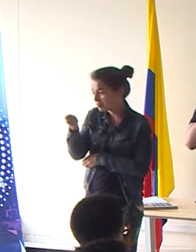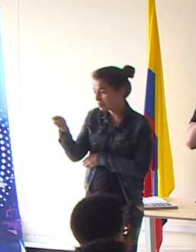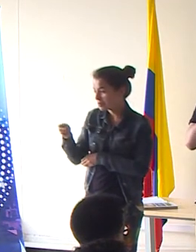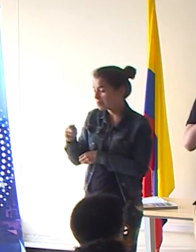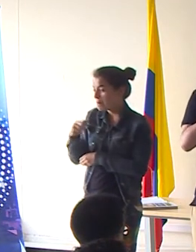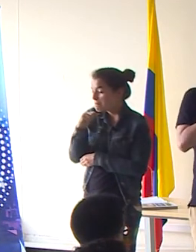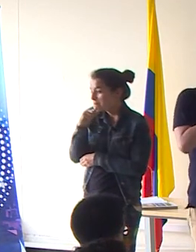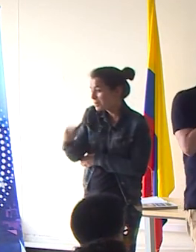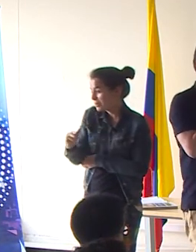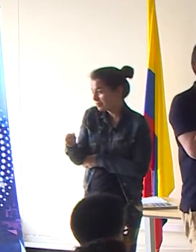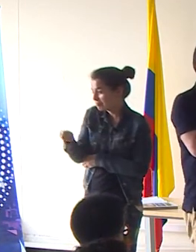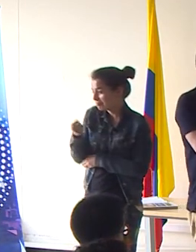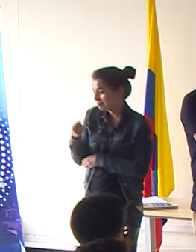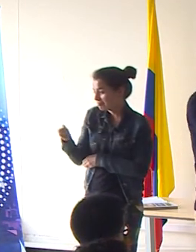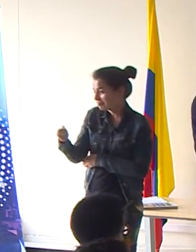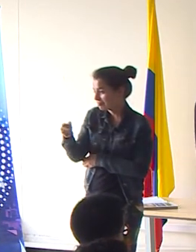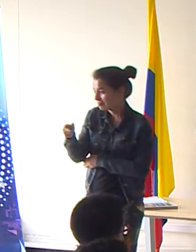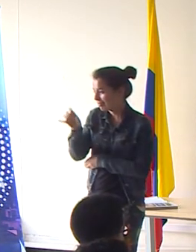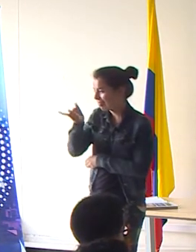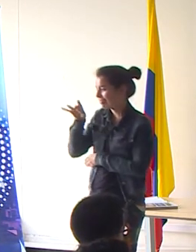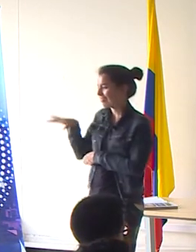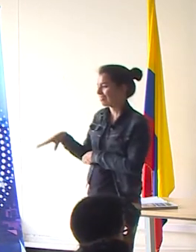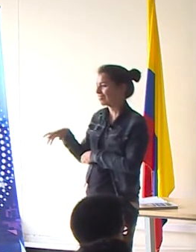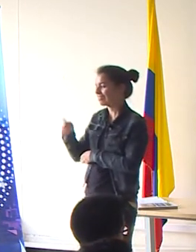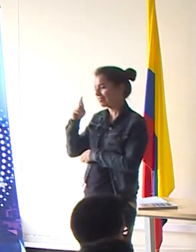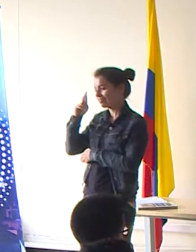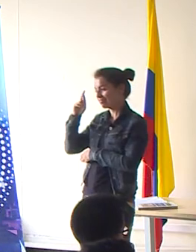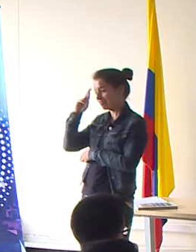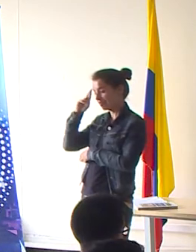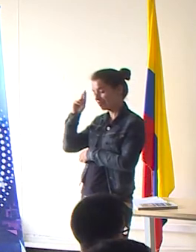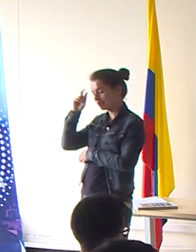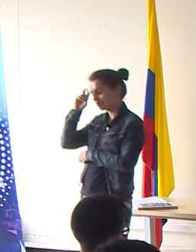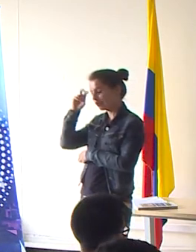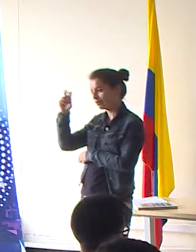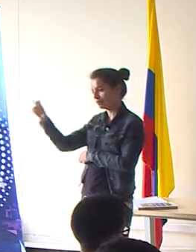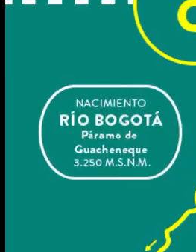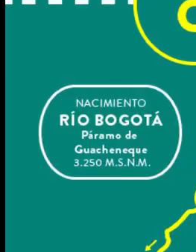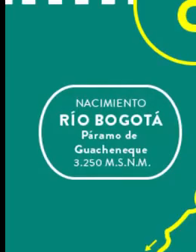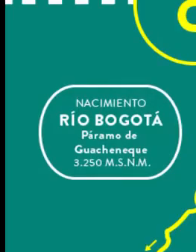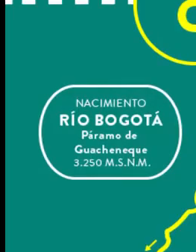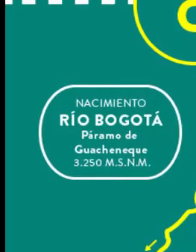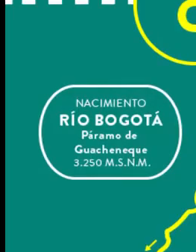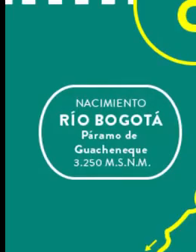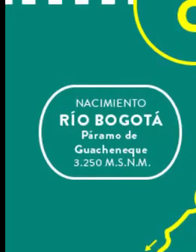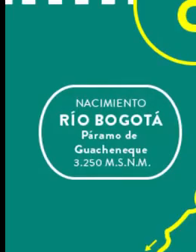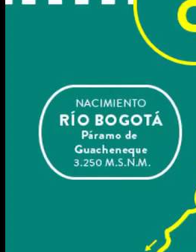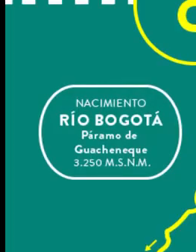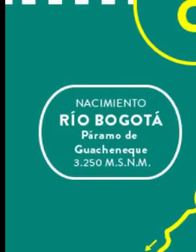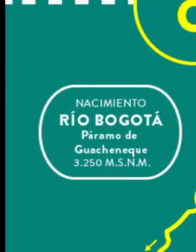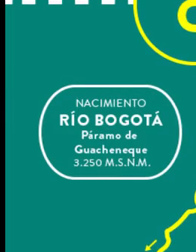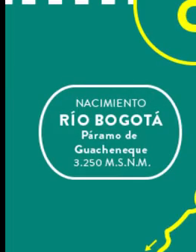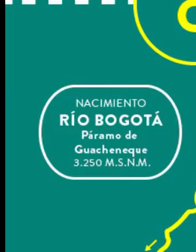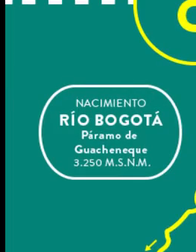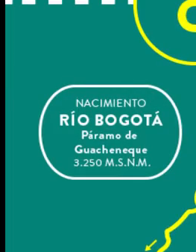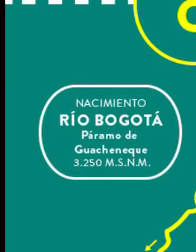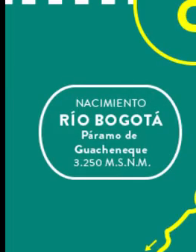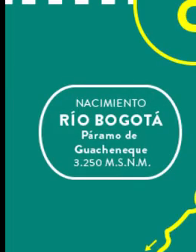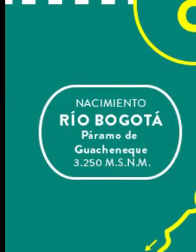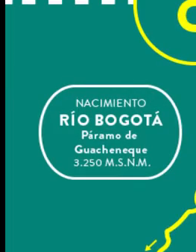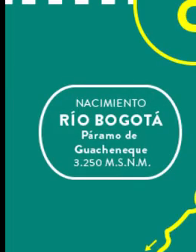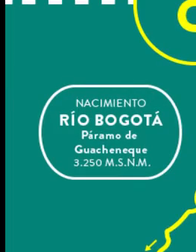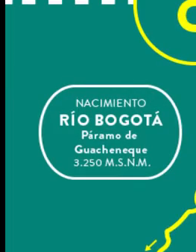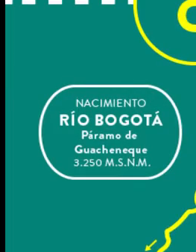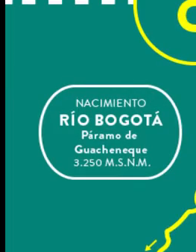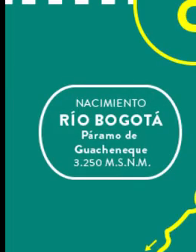el peor aire para su para su disfrute siguiente lo que les decía de las